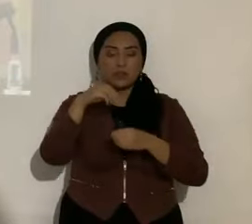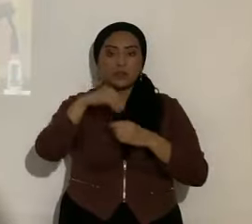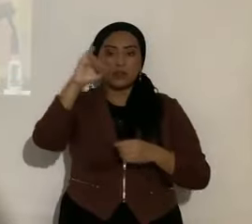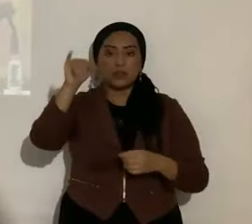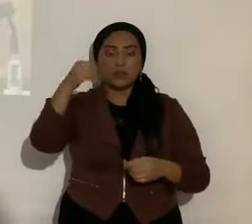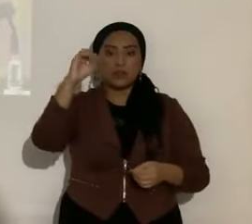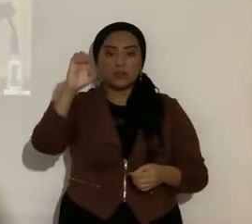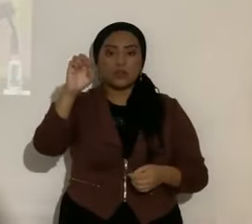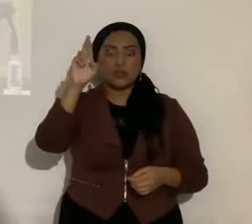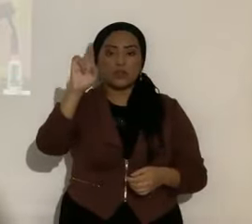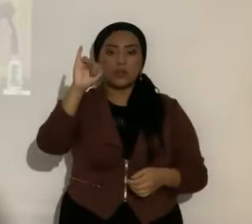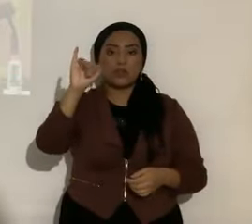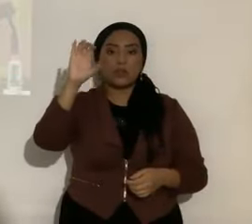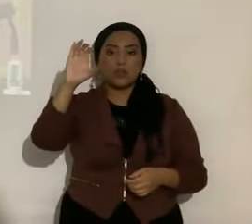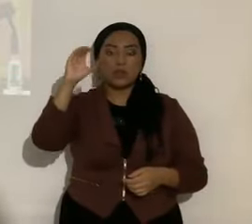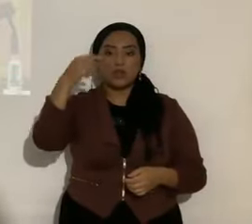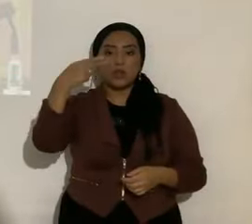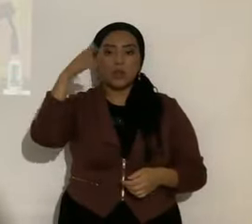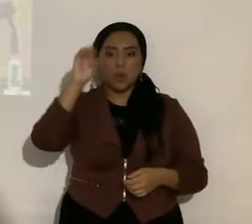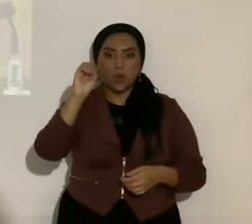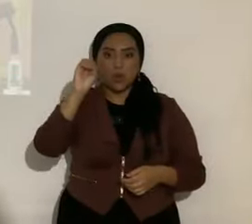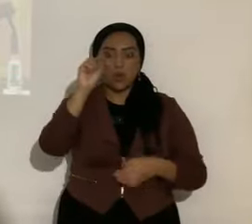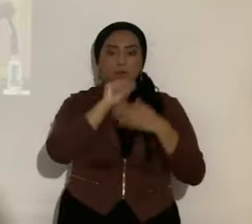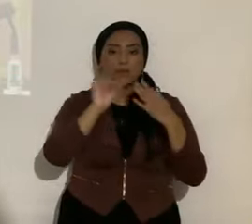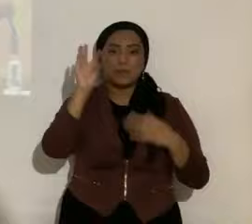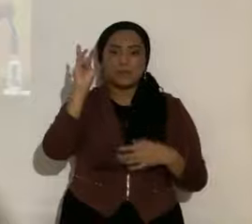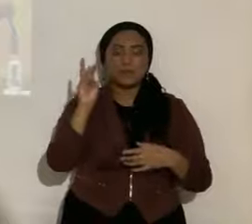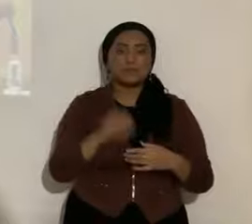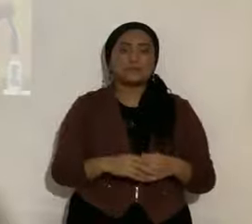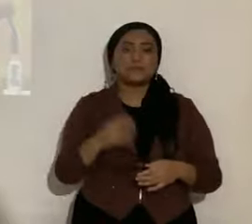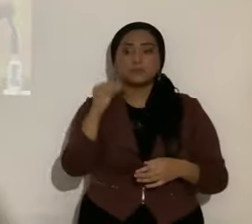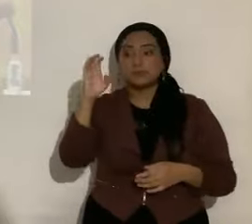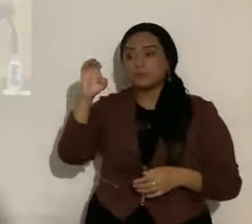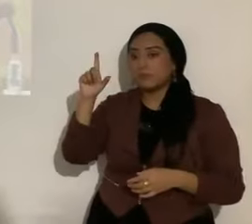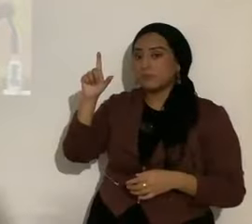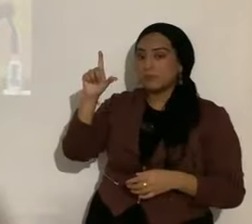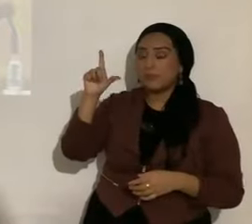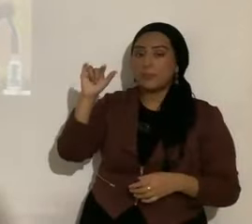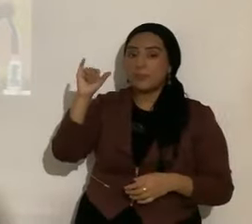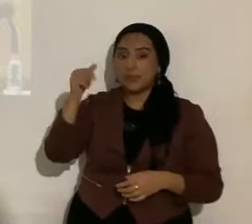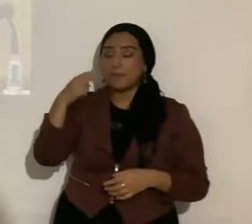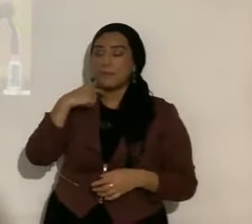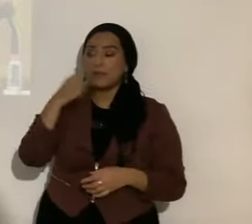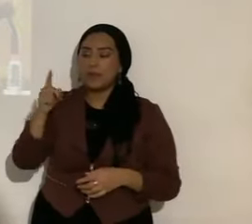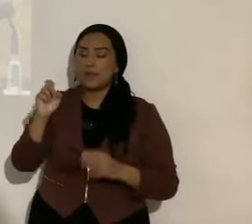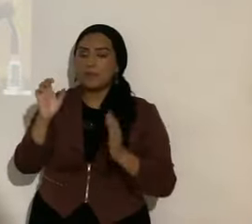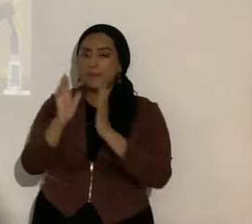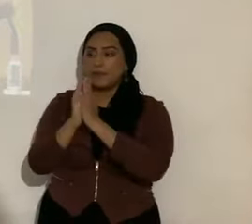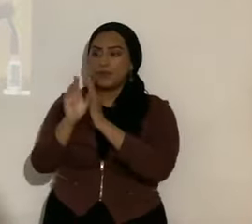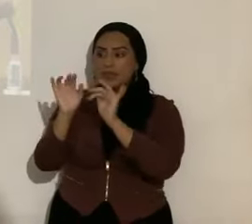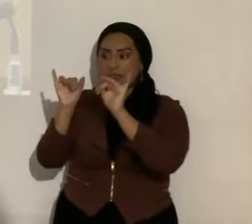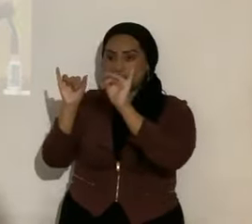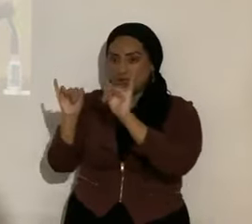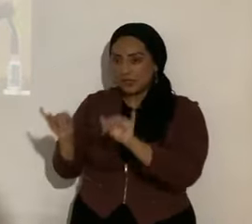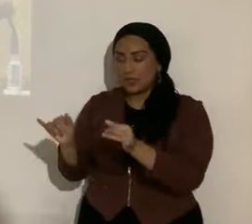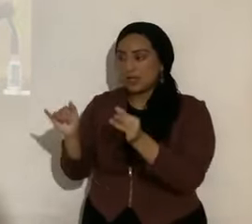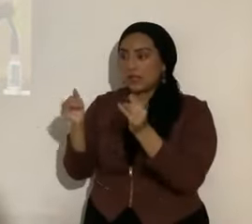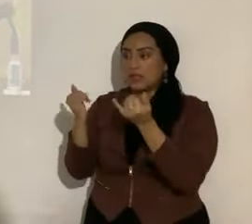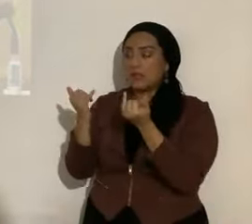Jericó. ¿De acuerdo? Bueno, verso 6. Y Elías le dijo, te ruego que te quedes aquí